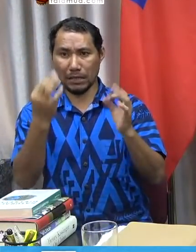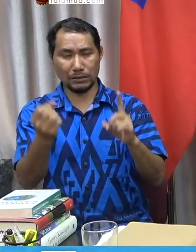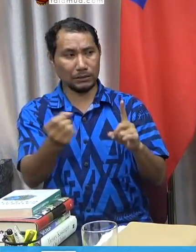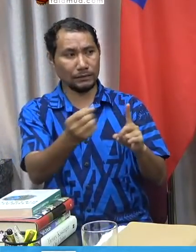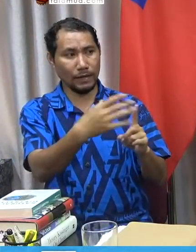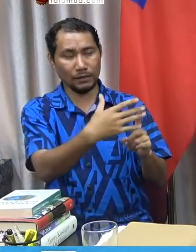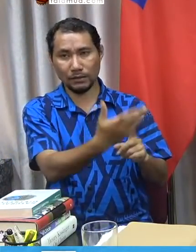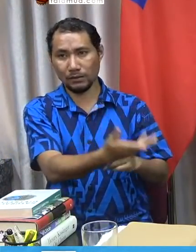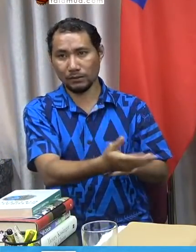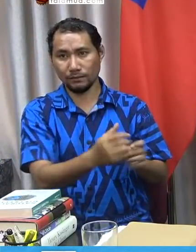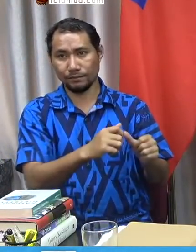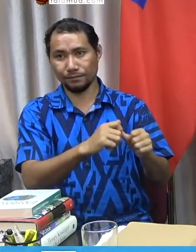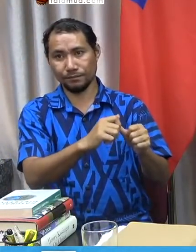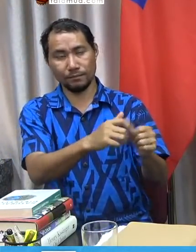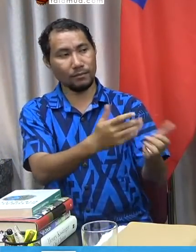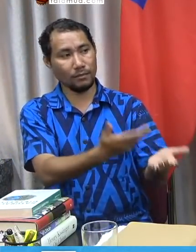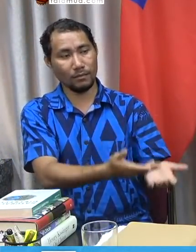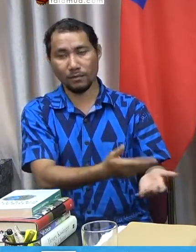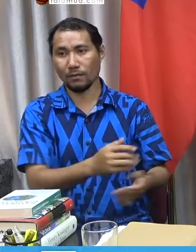ia ma le matou vai